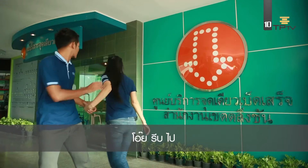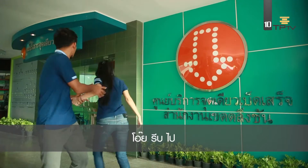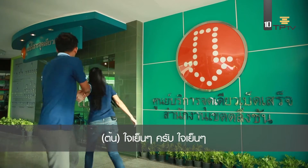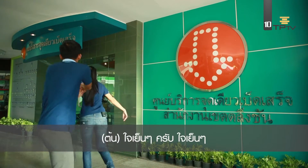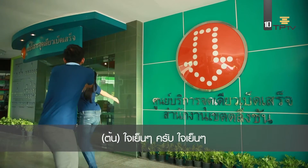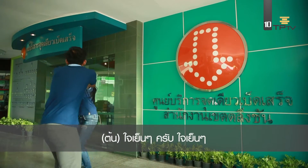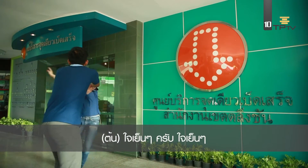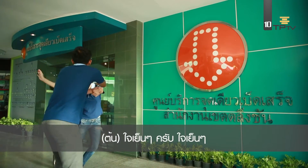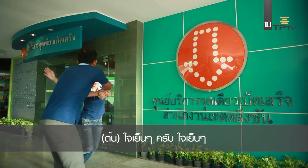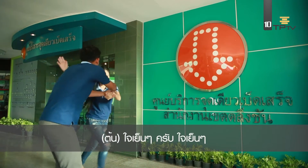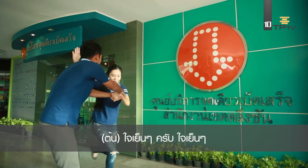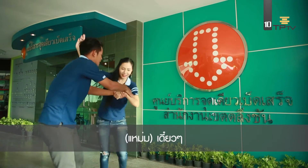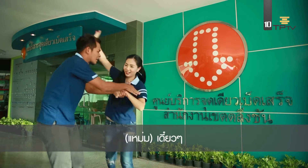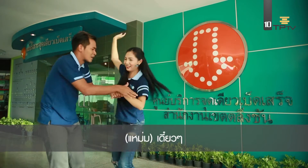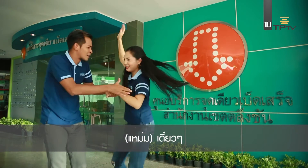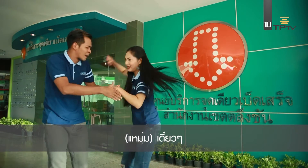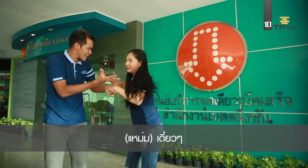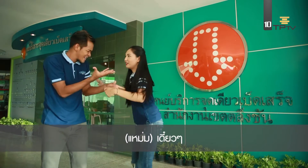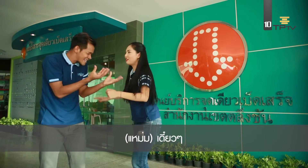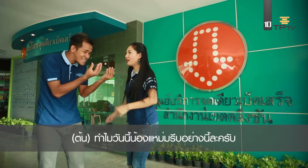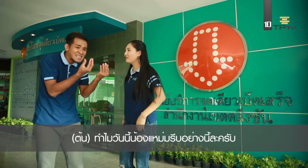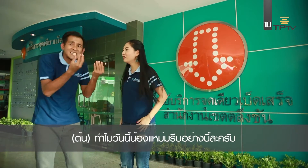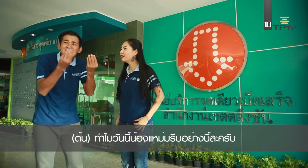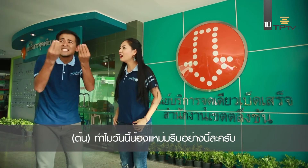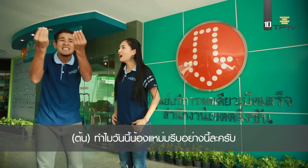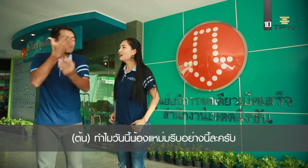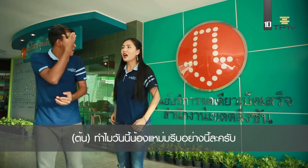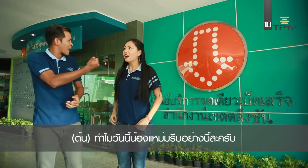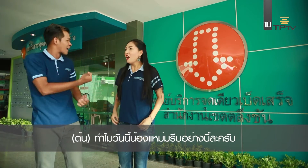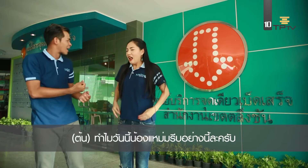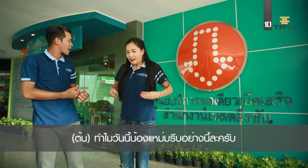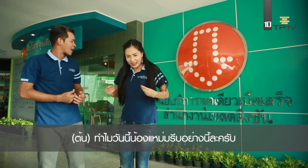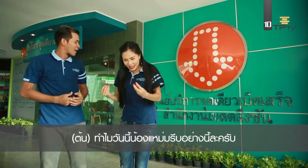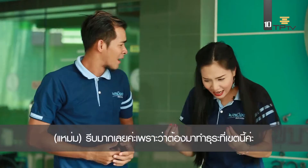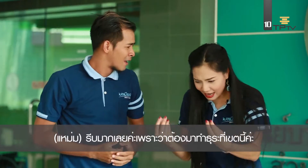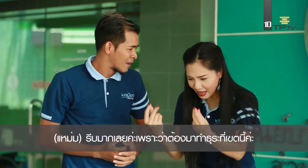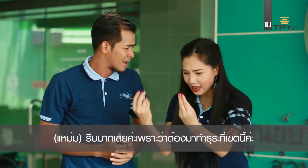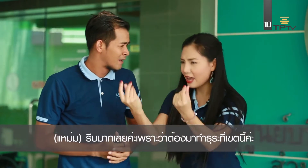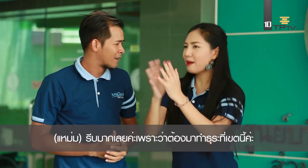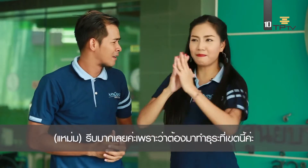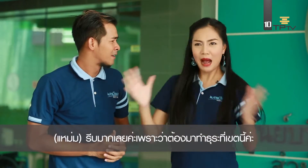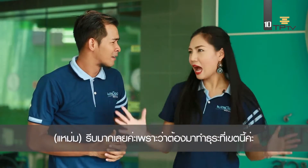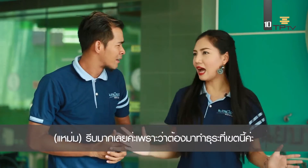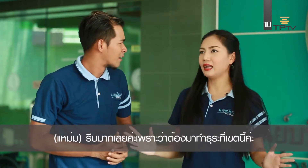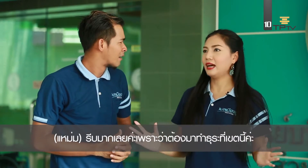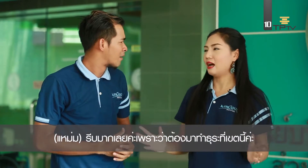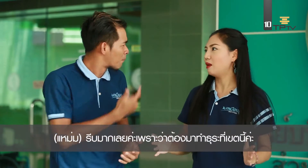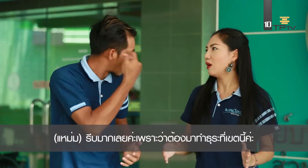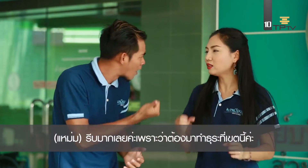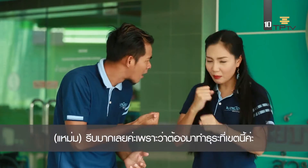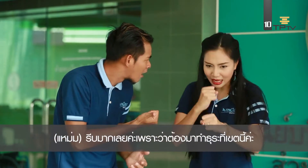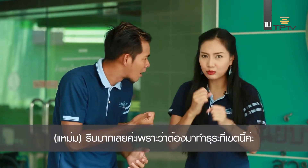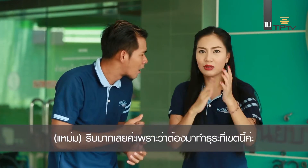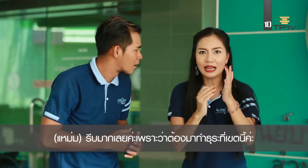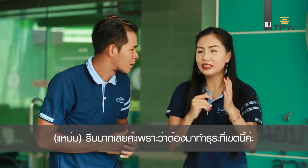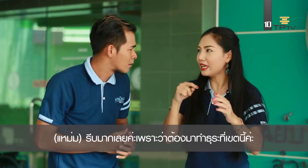ปะ ใจเย็นๆครับใจเย็นๆทำไมวันนี้น้องแหม่มรีบอย่างนี้ล่ะครับ รีบมากเลยค่ะเพราะว่